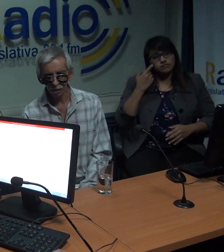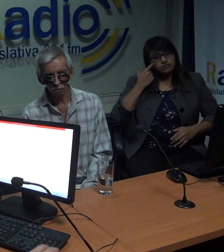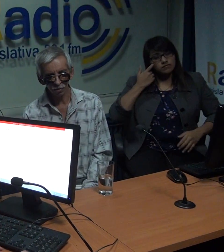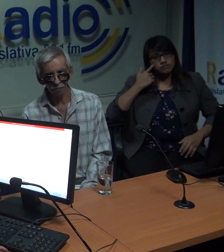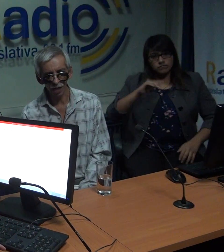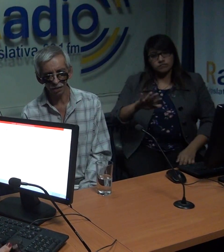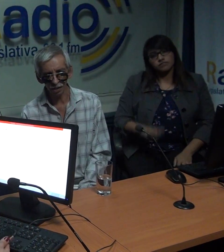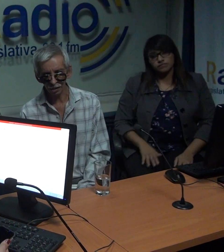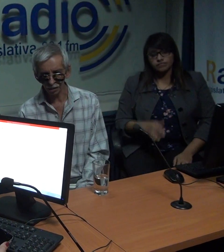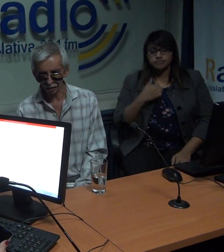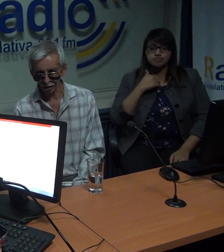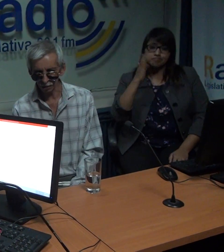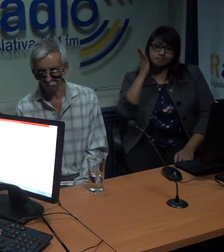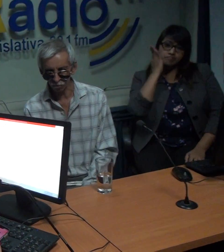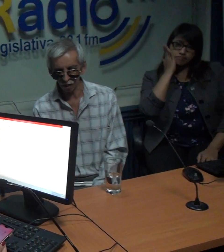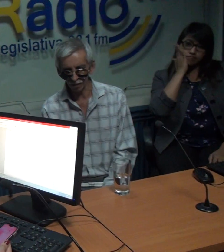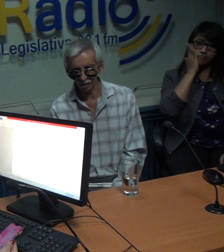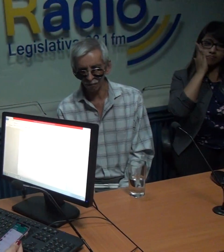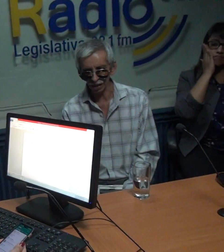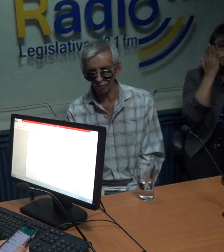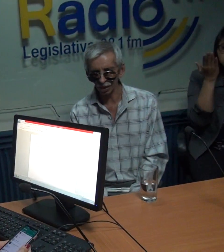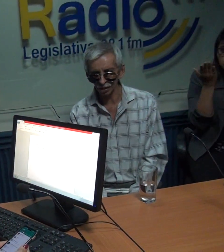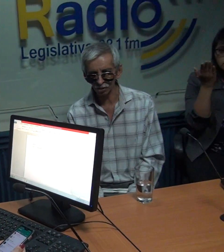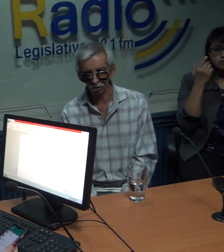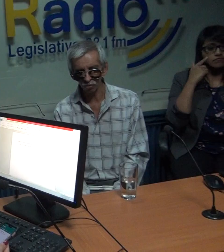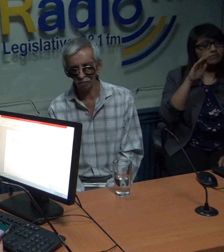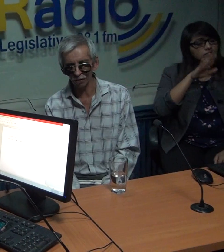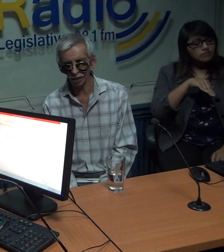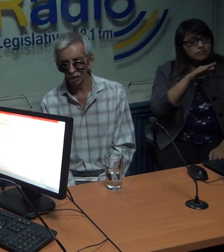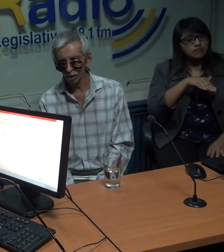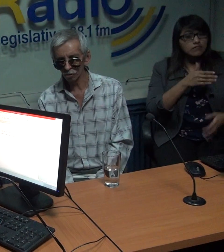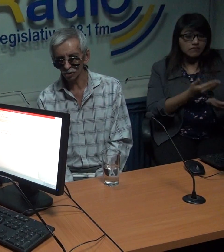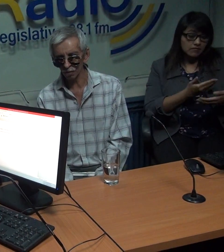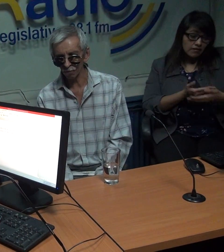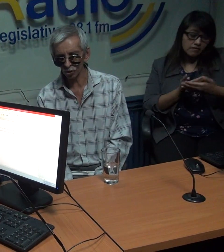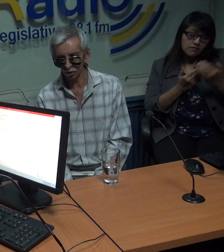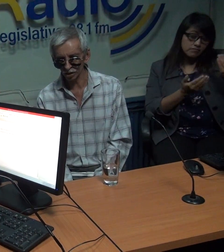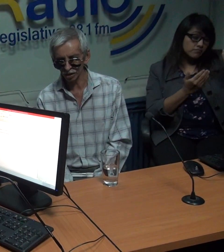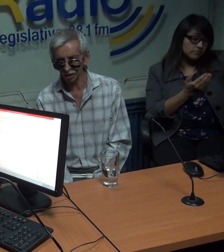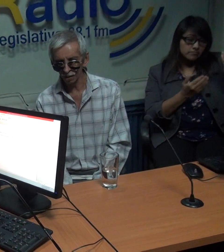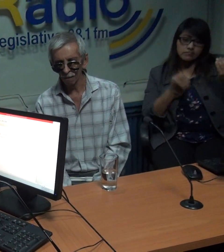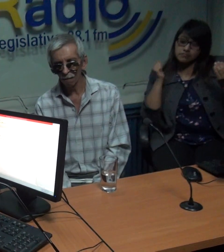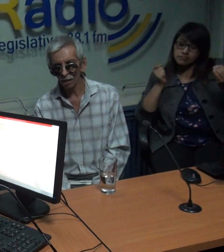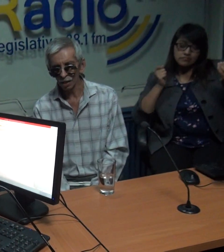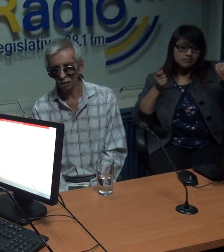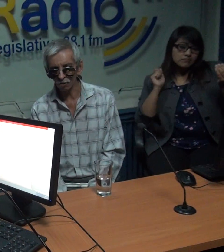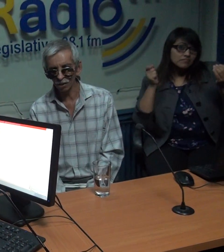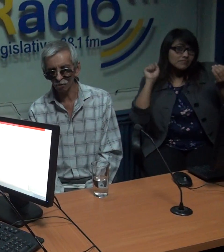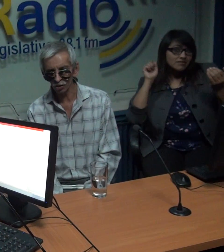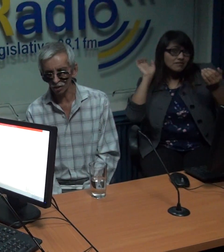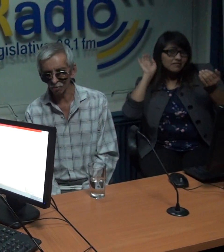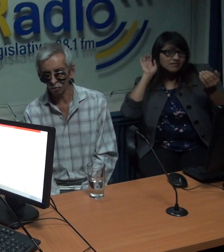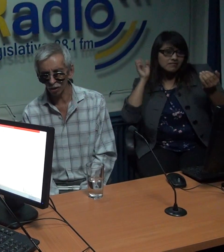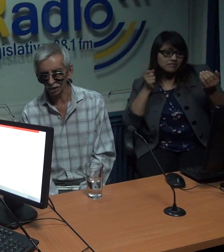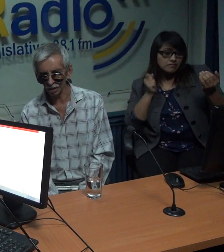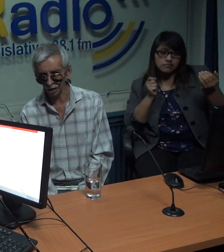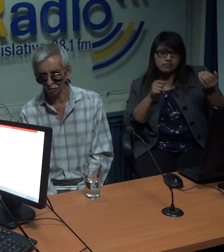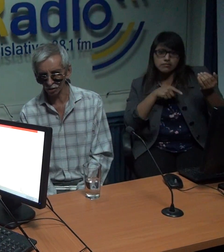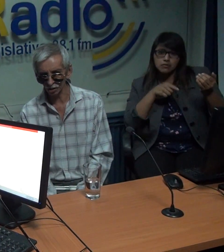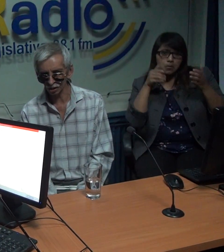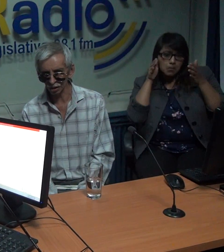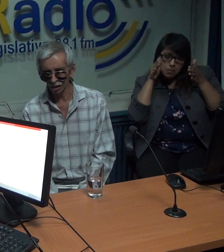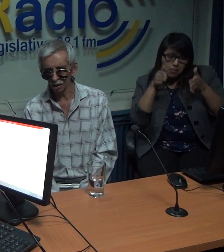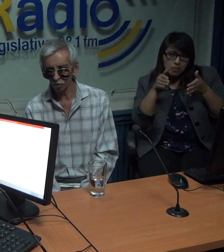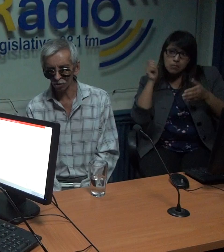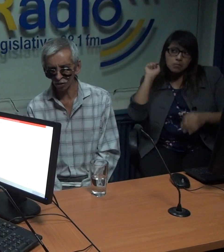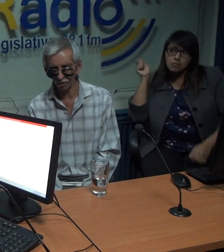ejemplo, una madre usualmente para llamar la atención de un bebé usa el famoso chinchín. Los niños autistas no le hacen caso